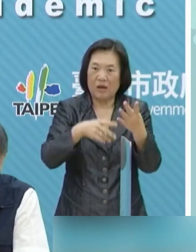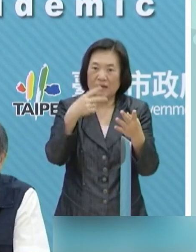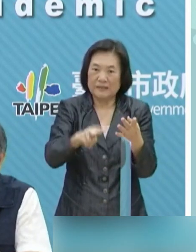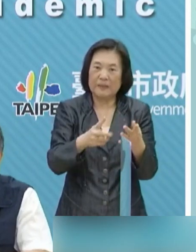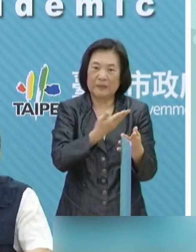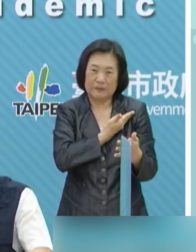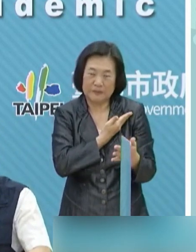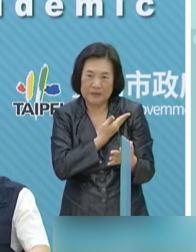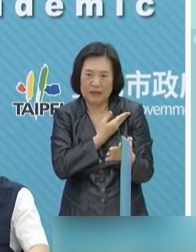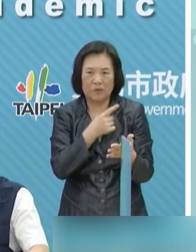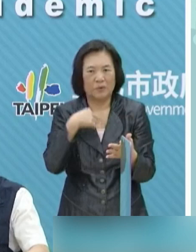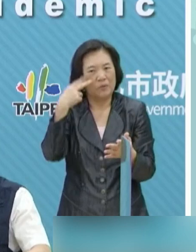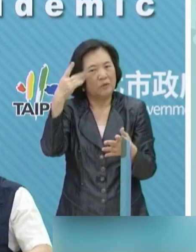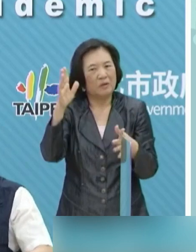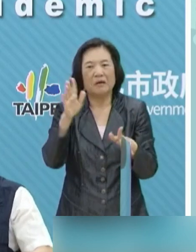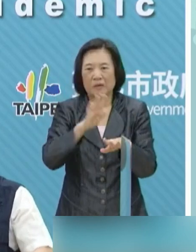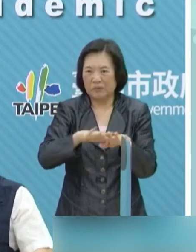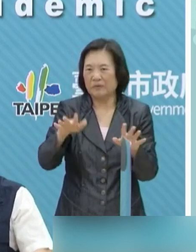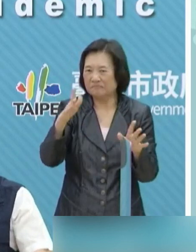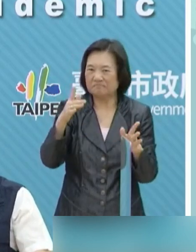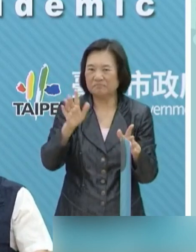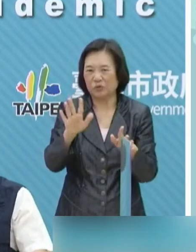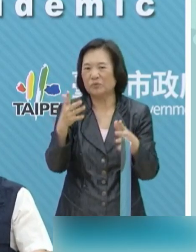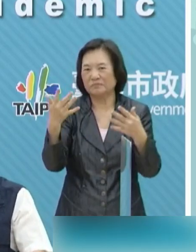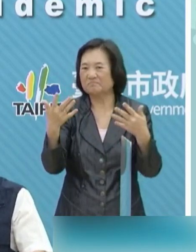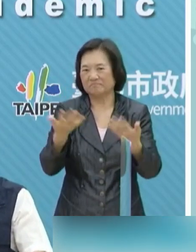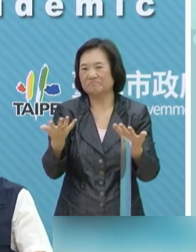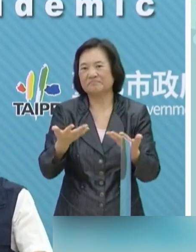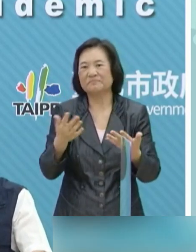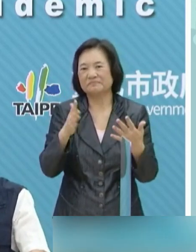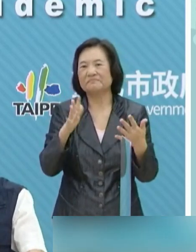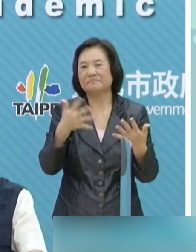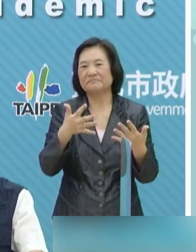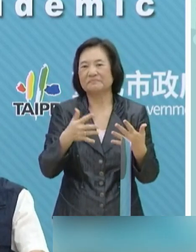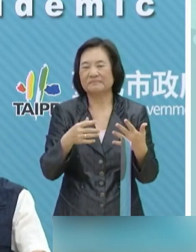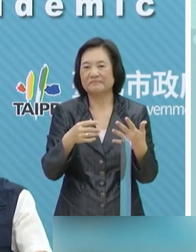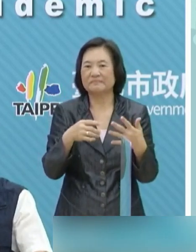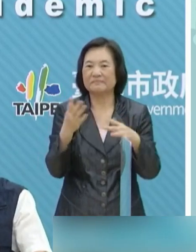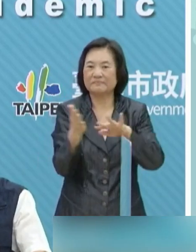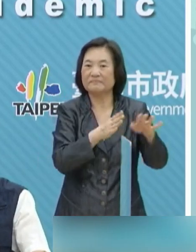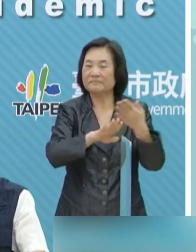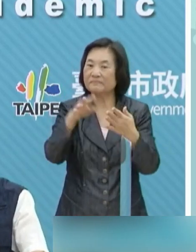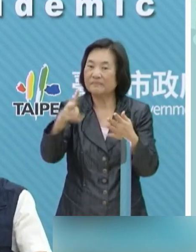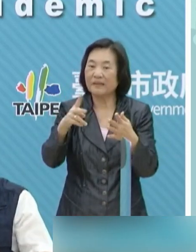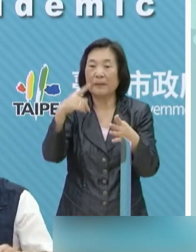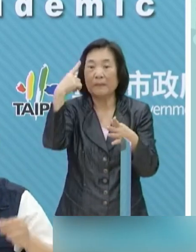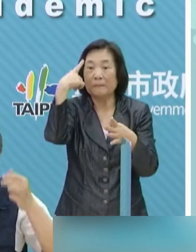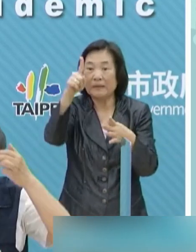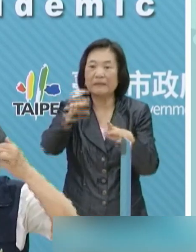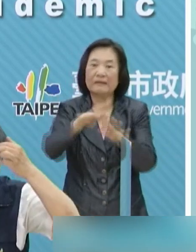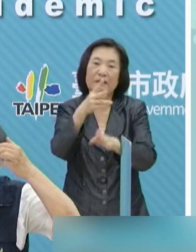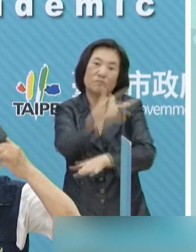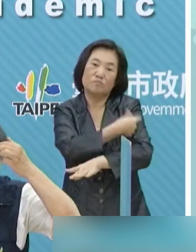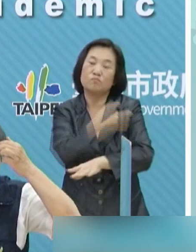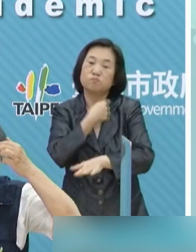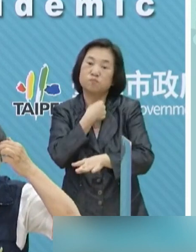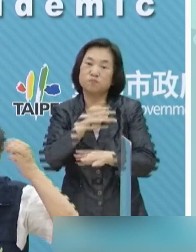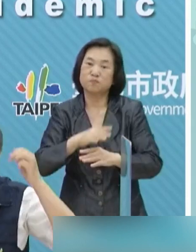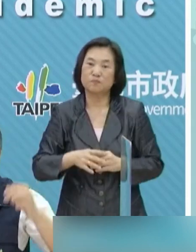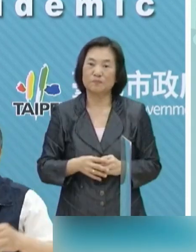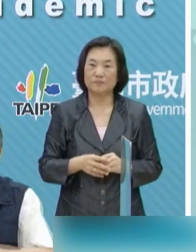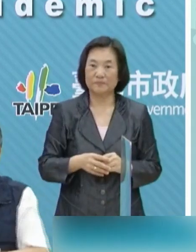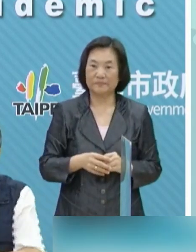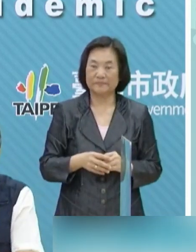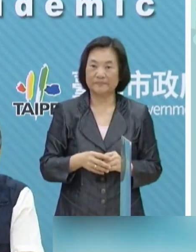许的哈，就算疫苗还没到来，你知道哈，政府总是要做一些事情，你知道哈，让这